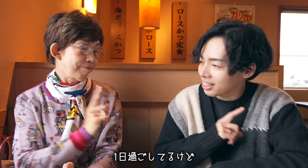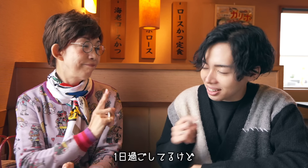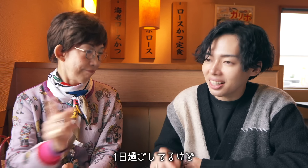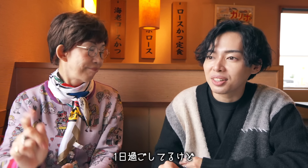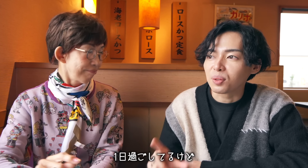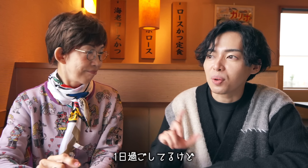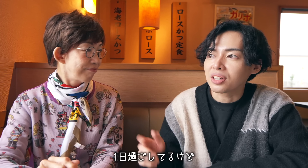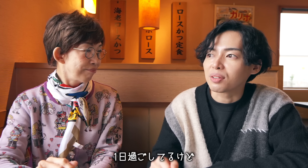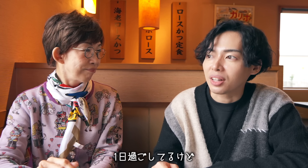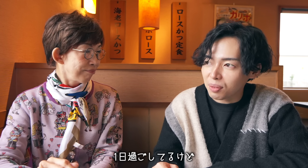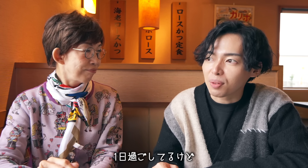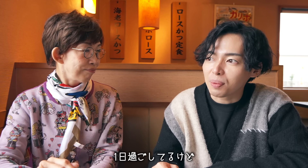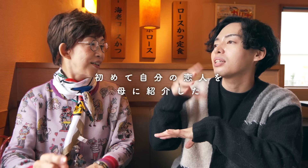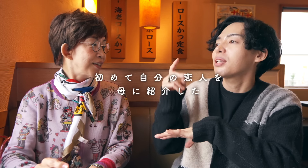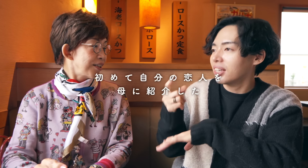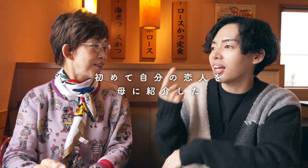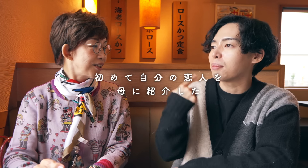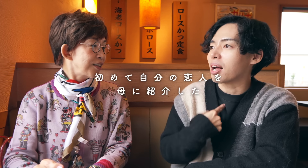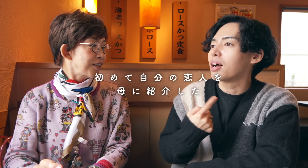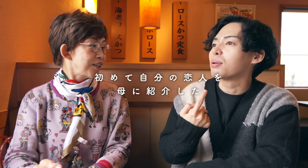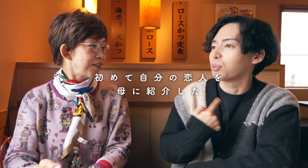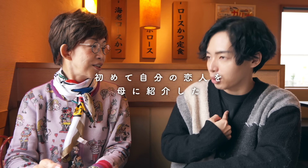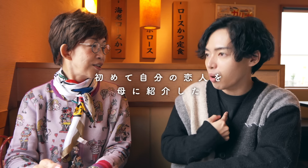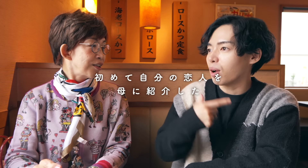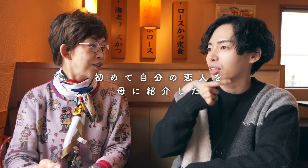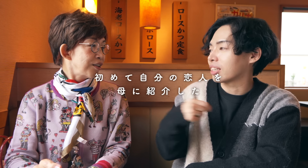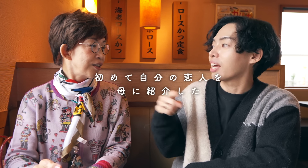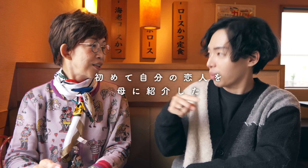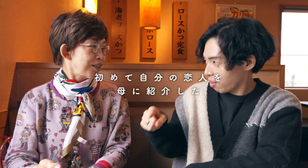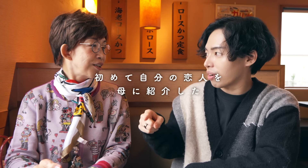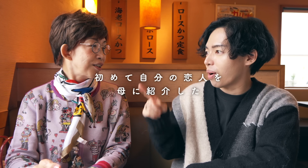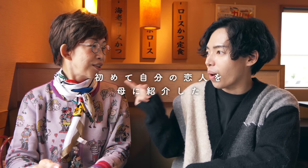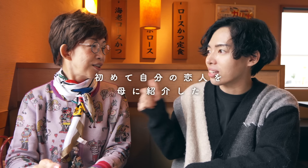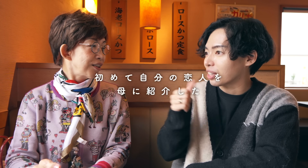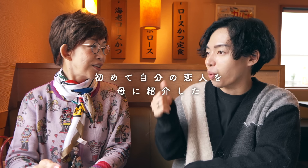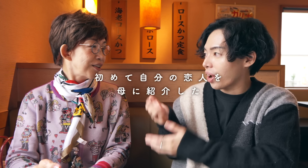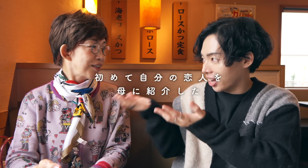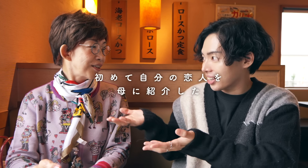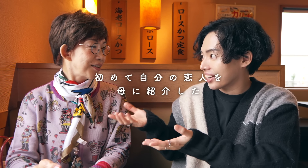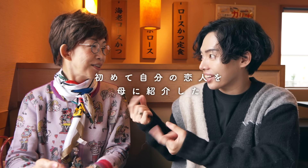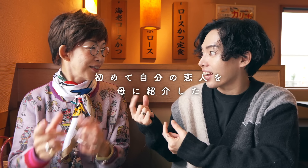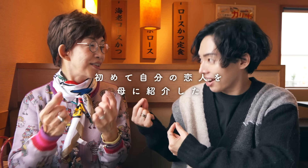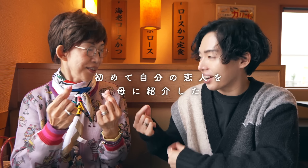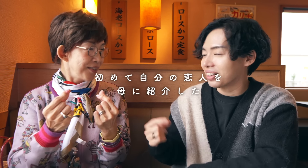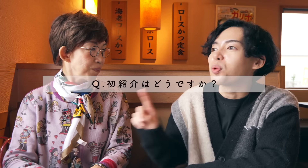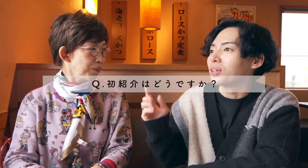ですね、過ごしてるけど、初めて、まあ、自分の好きな人をお方に紹介したやつか、どうです